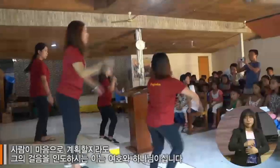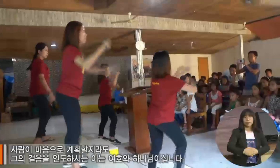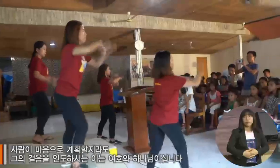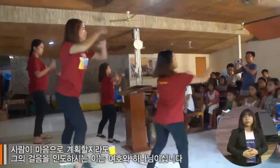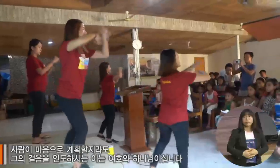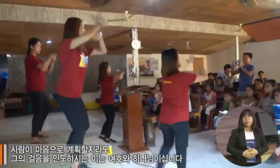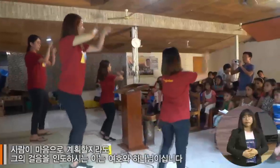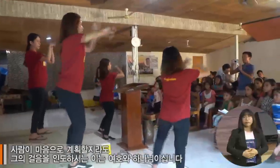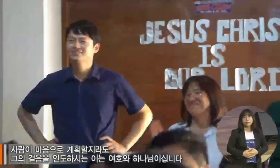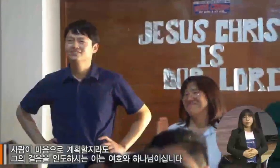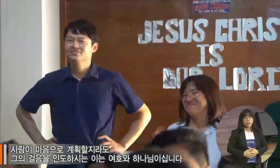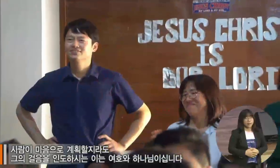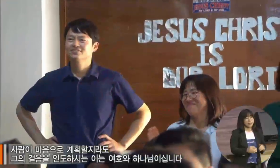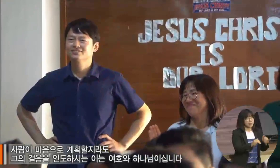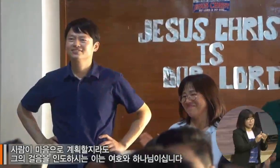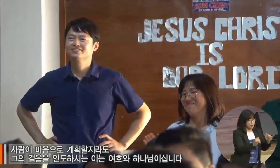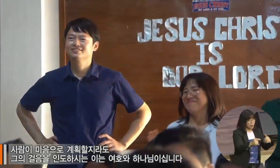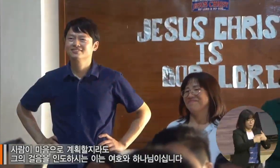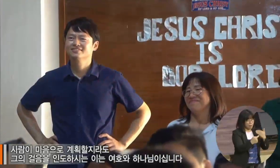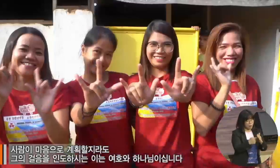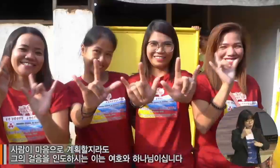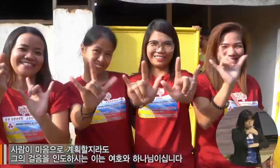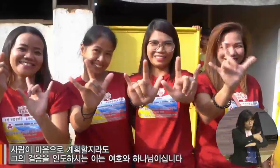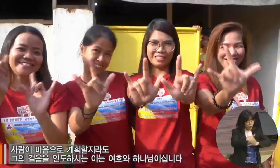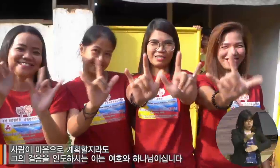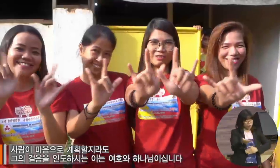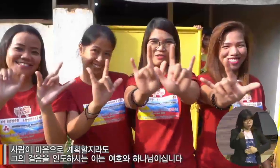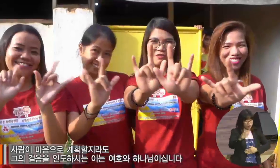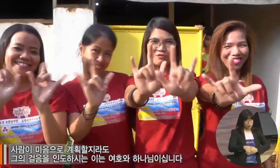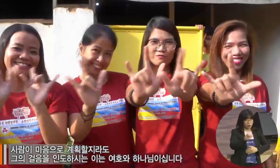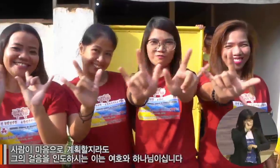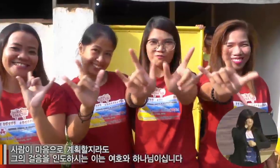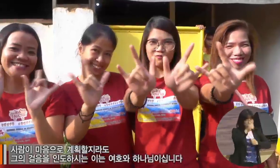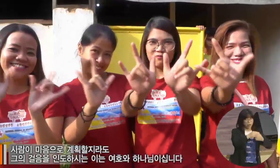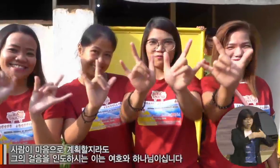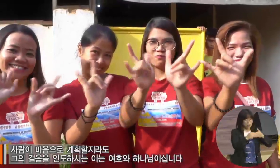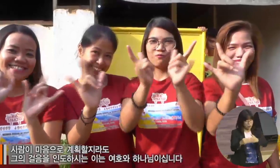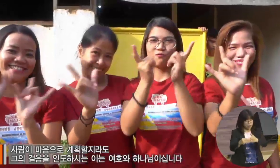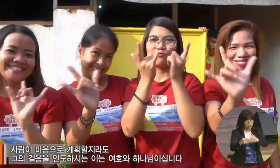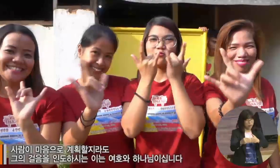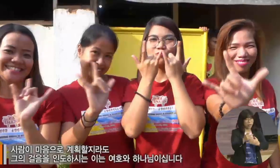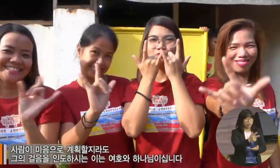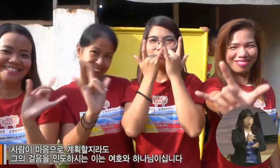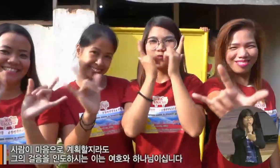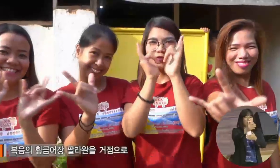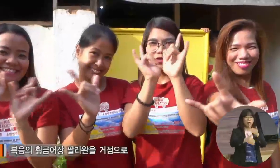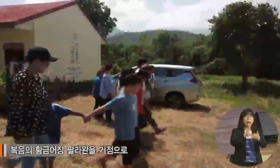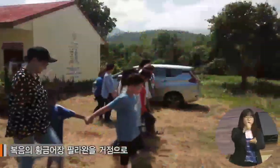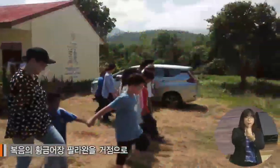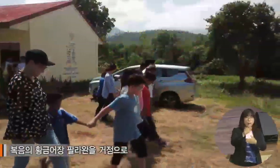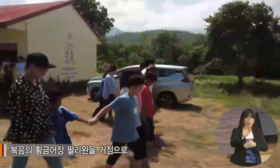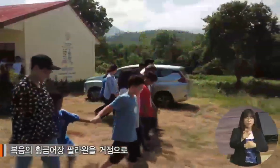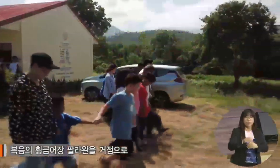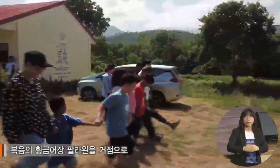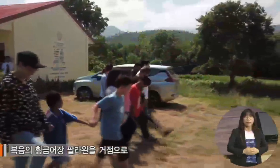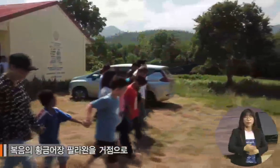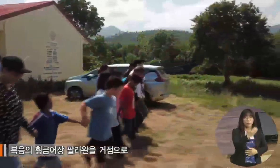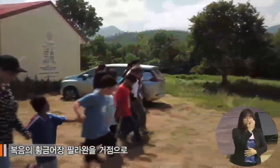사람이 마음으로 계획할지라도 그의 걸음을 인도하시는 이는 여호와 하나님이십니다. 복음의 황금어장